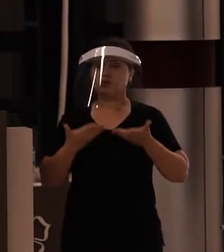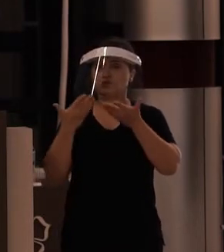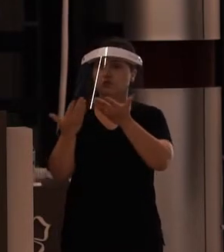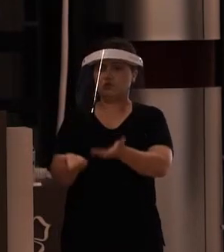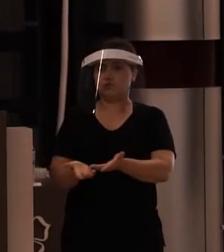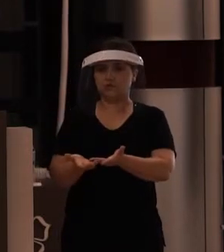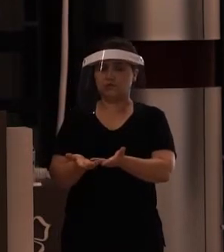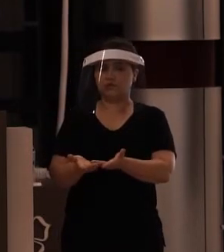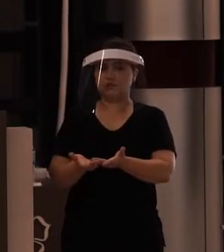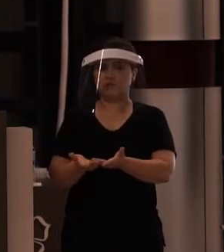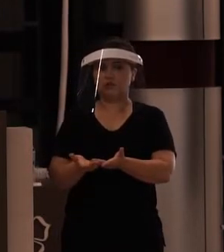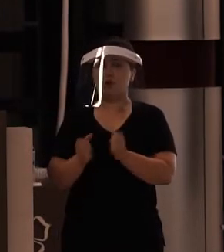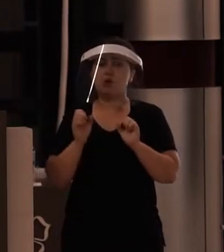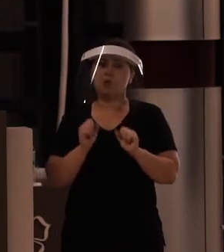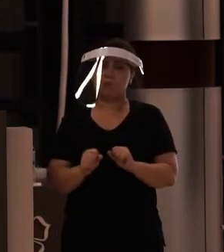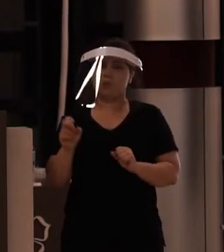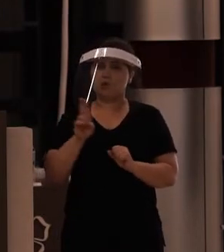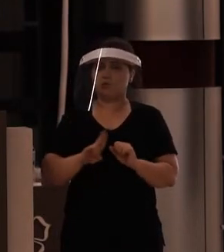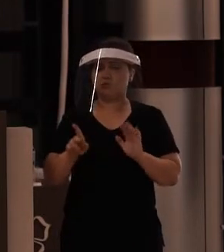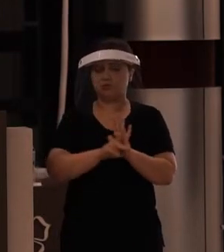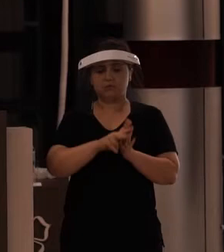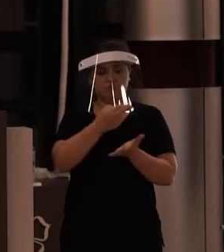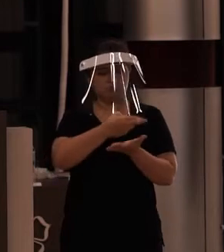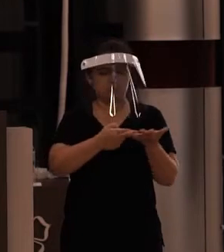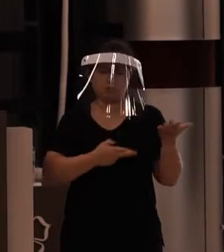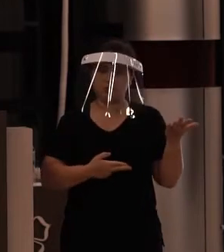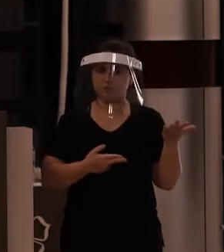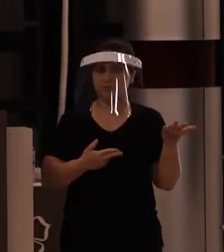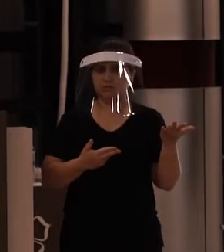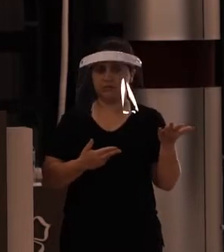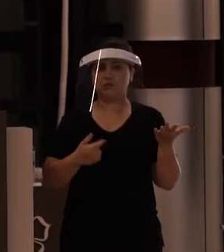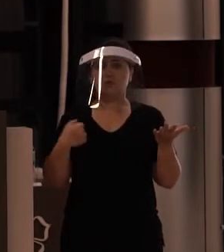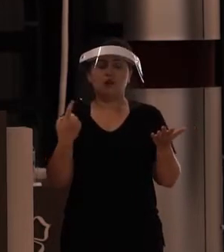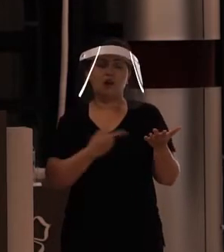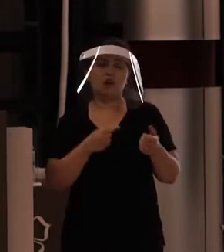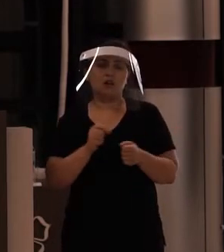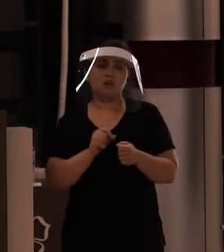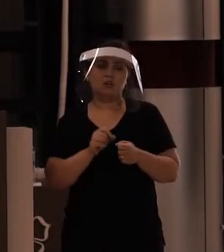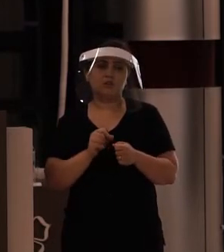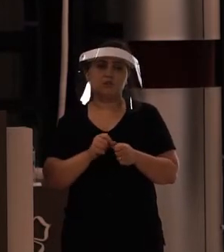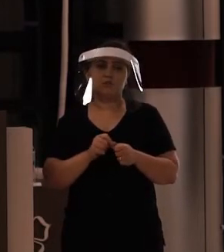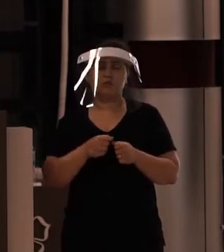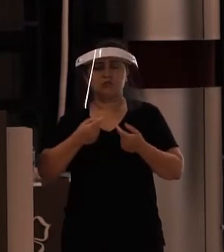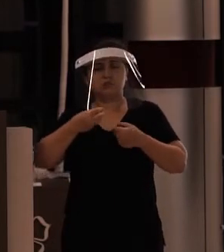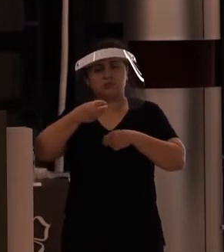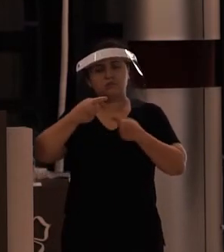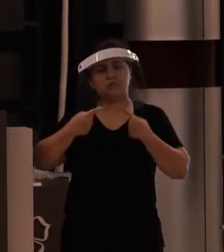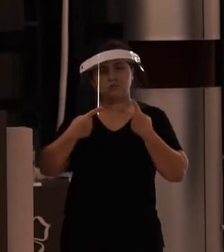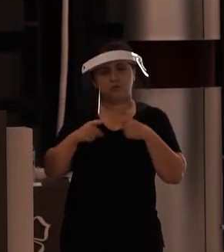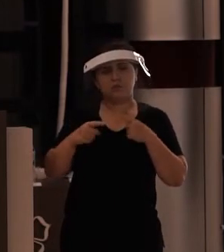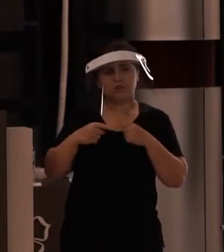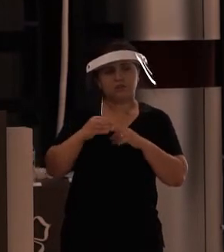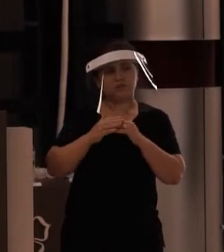eles, né? Pode usar o próprio relatório. Aí eu faço uma crítica construtiva, tá,